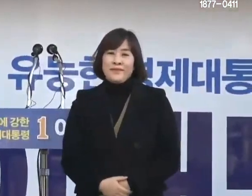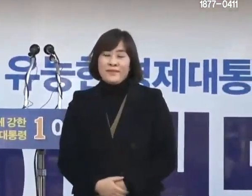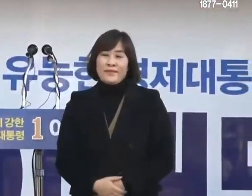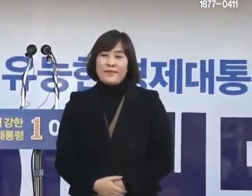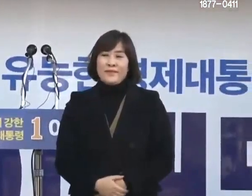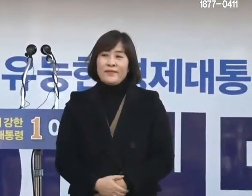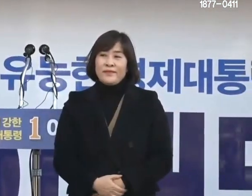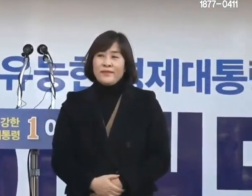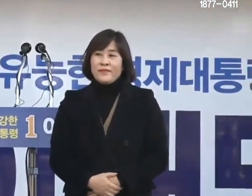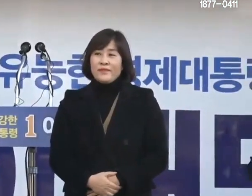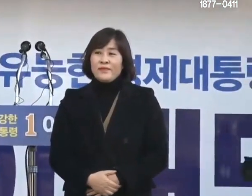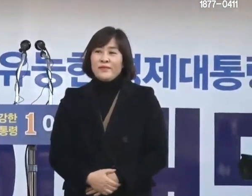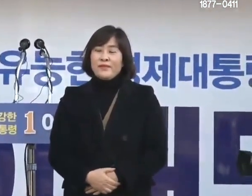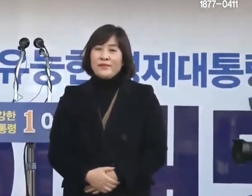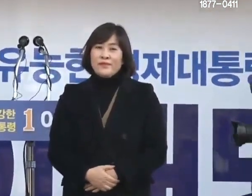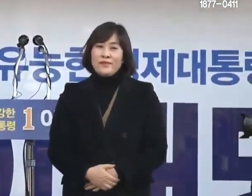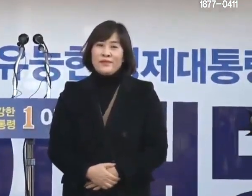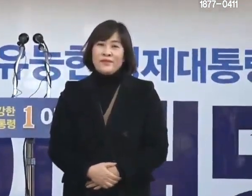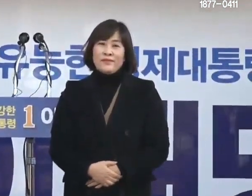하겠습니다.